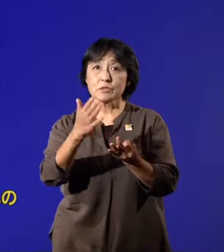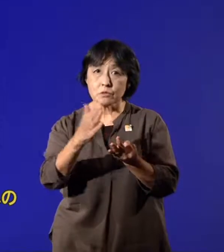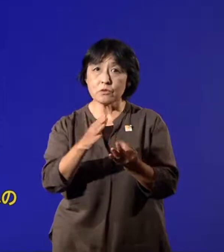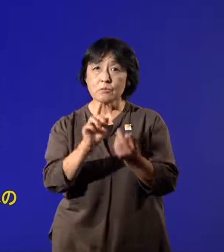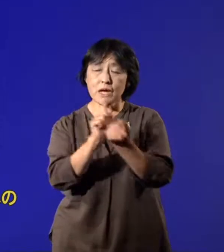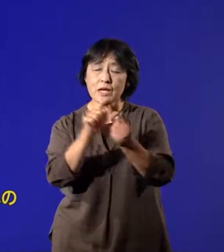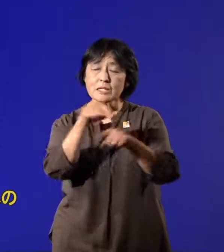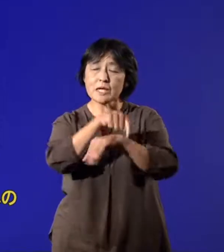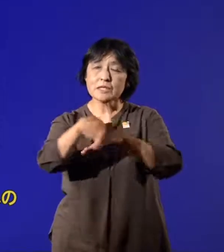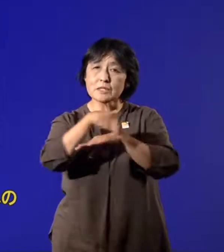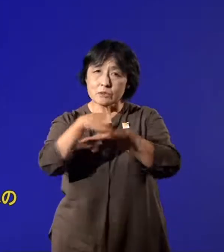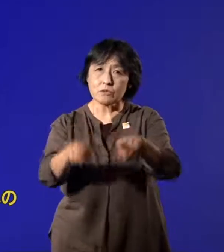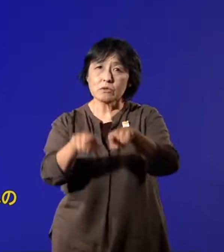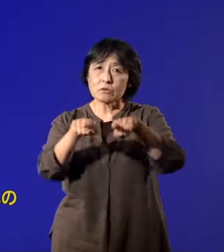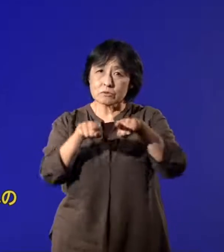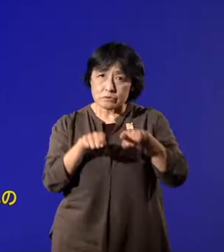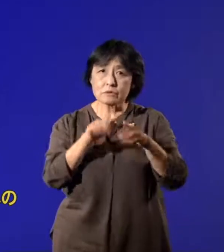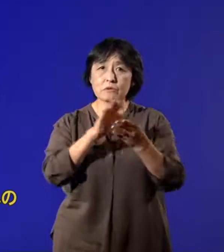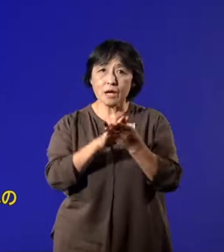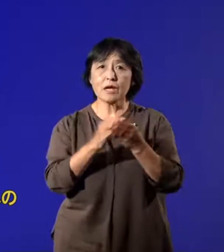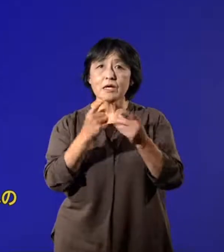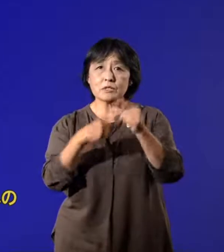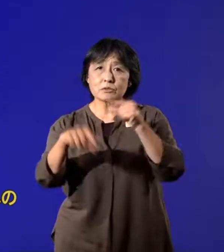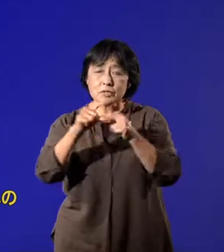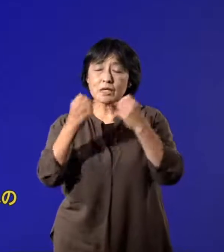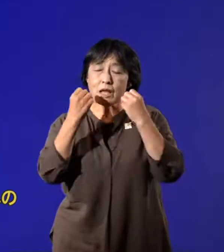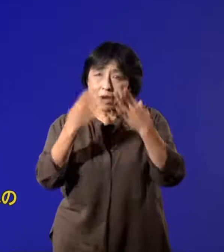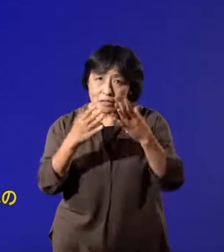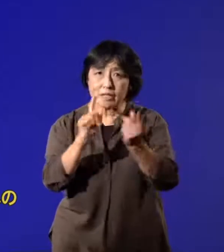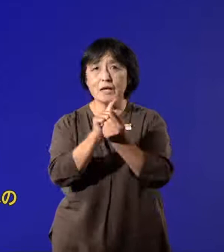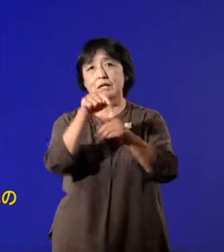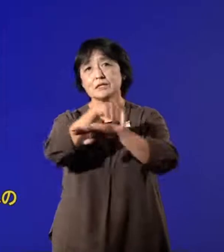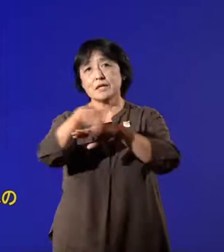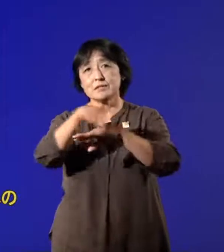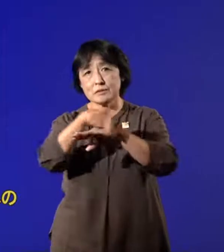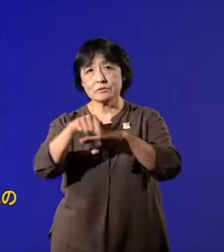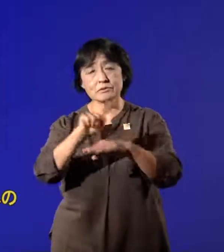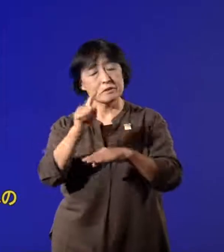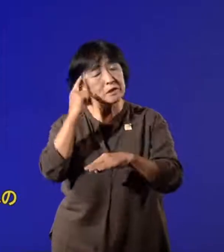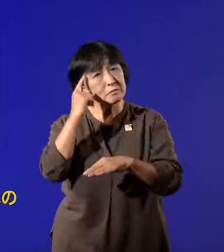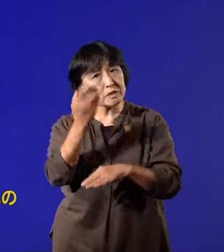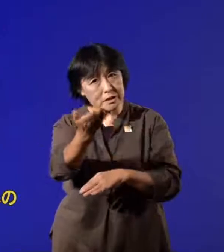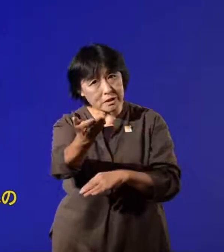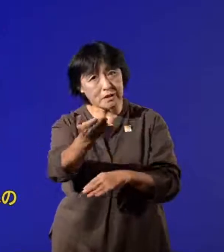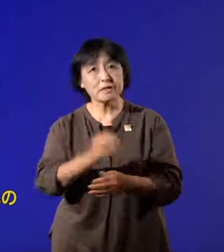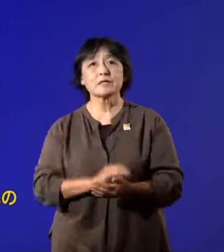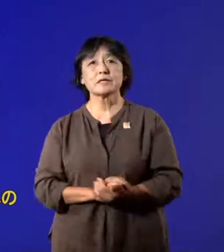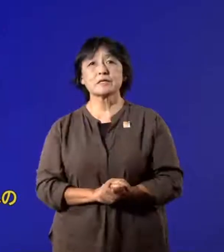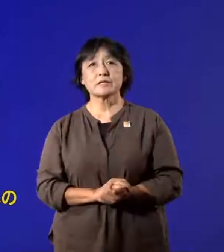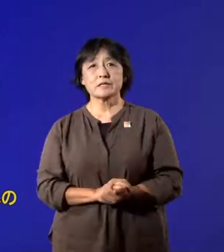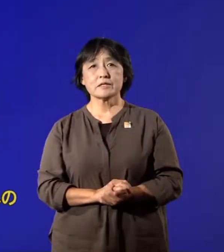策を前倒したり、あるいはその追加で新たな対策が必要だということをお感じになっていることはあるでしょうか。 はい、